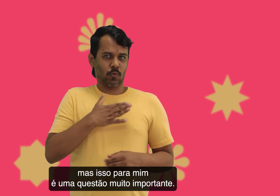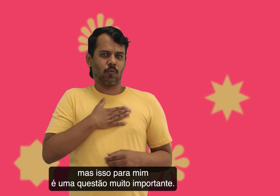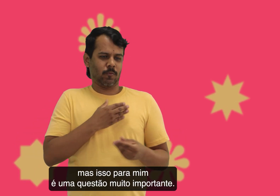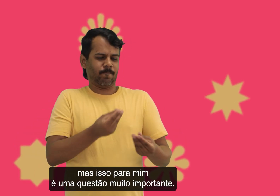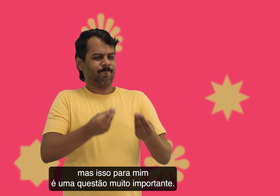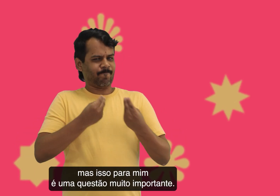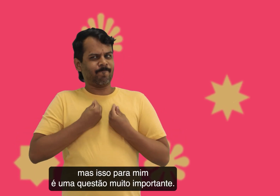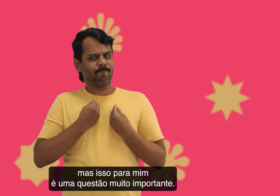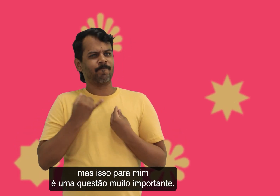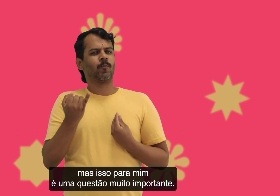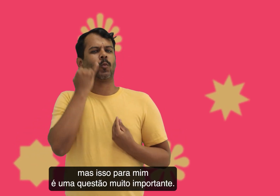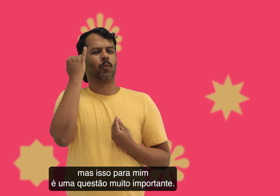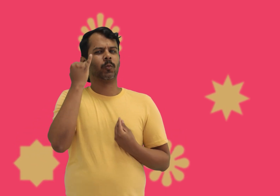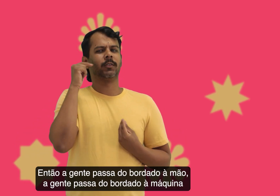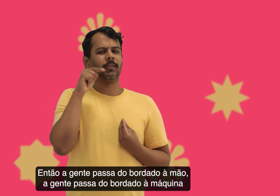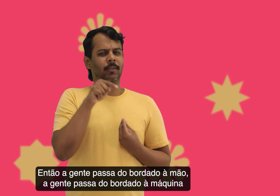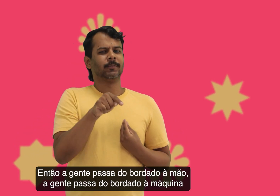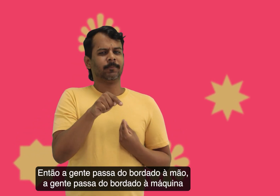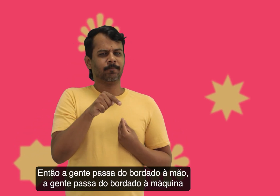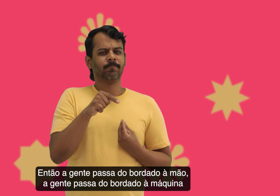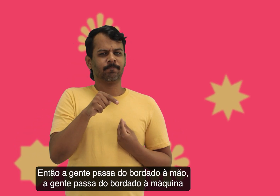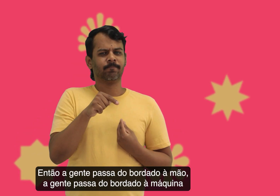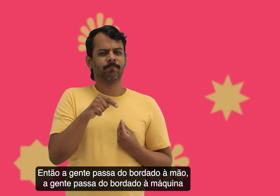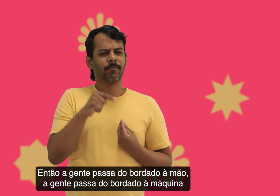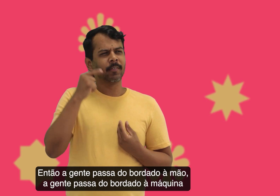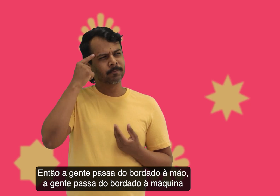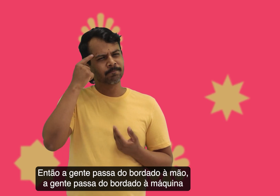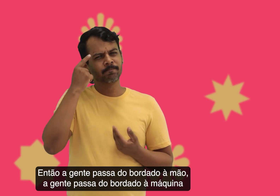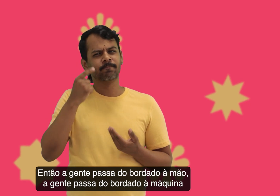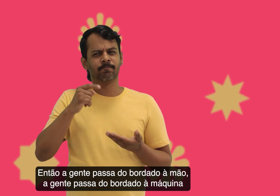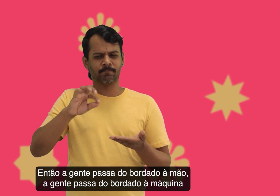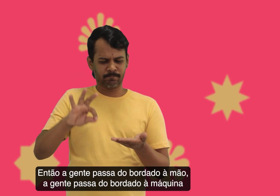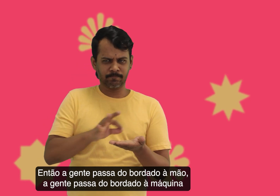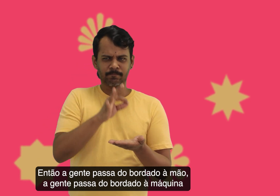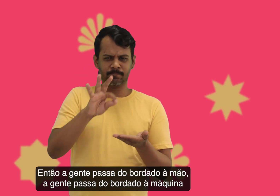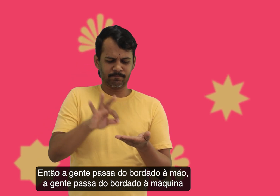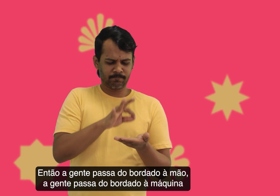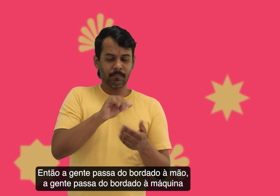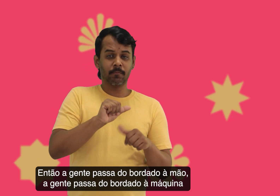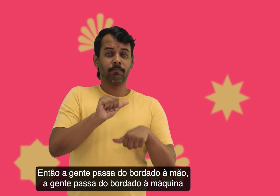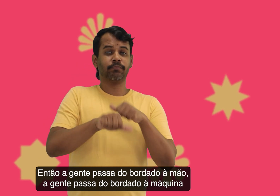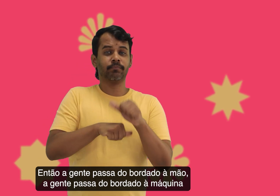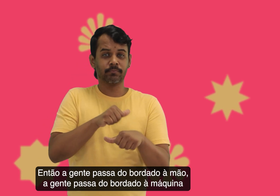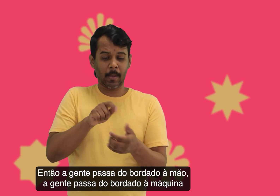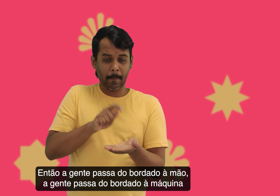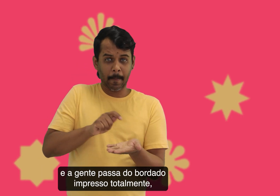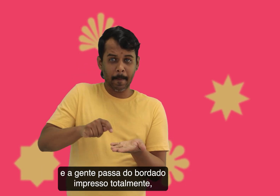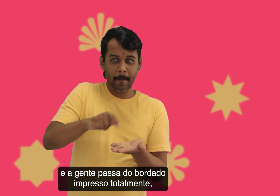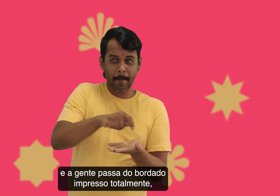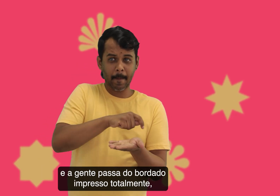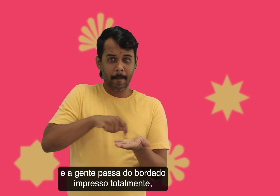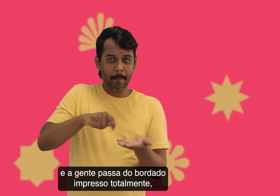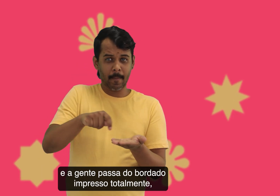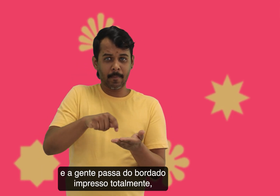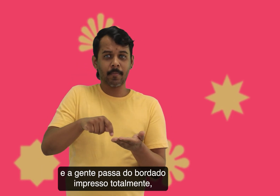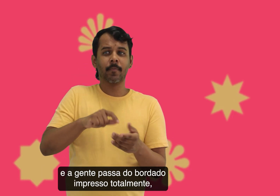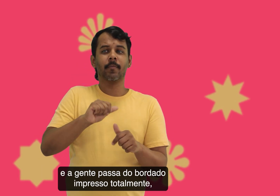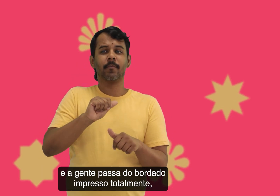uma questão muito importante. Então, a gente passa do bordado à mão, a gente passa do bordado à máquina e a gente passa do